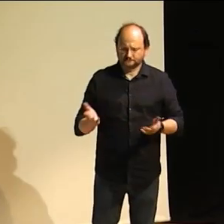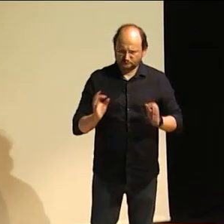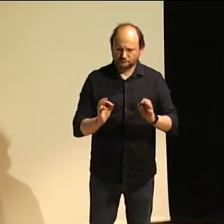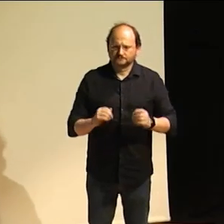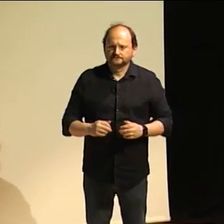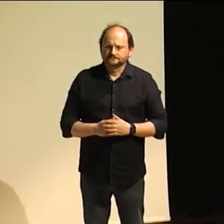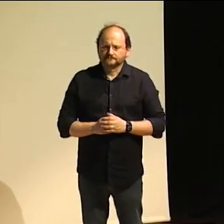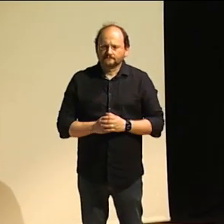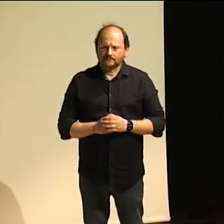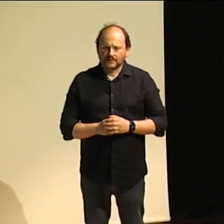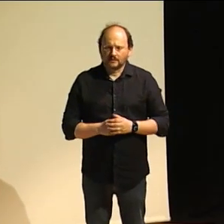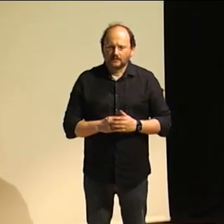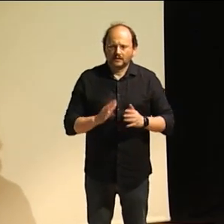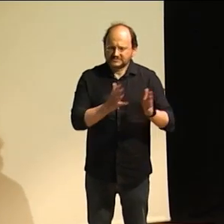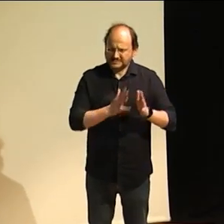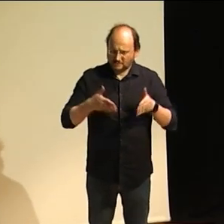langue française, il y a pas mal de recherches qui ont été faites.